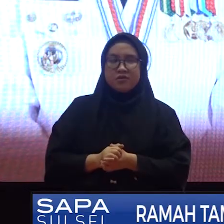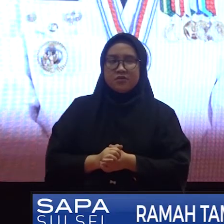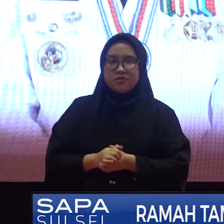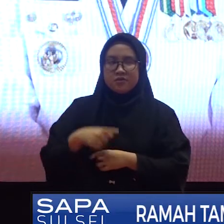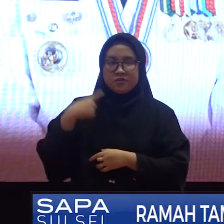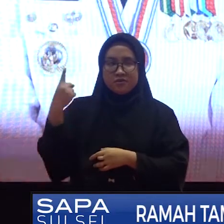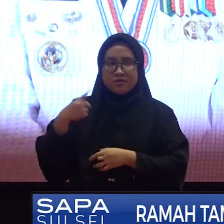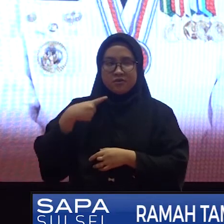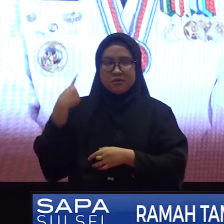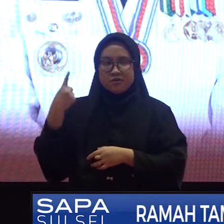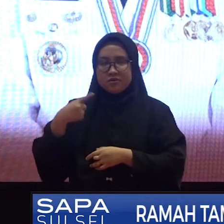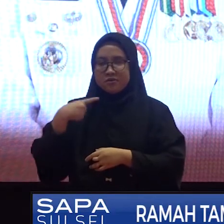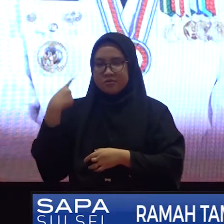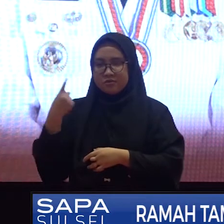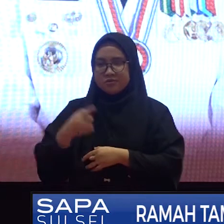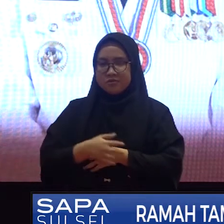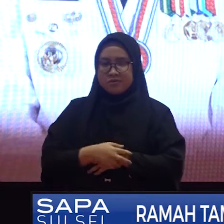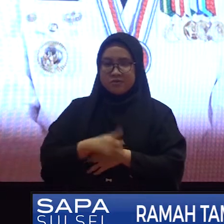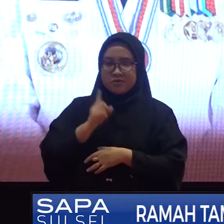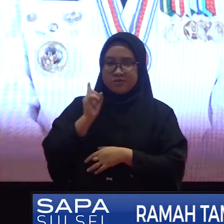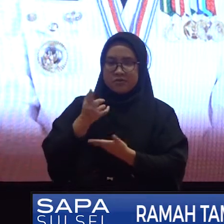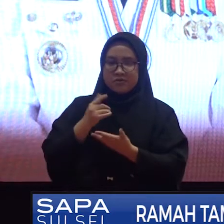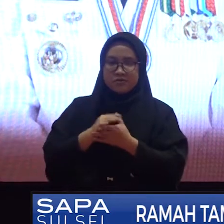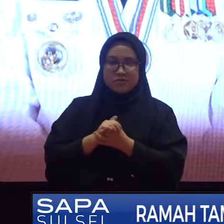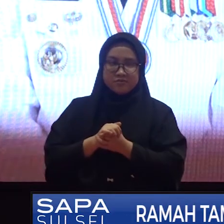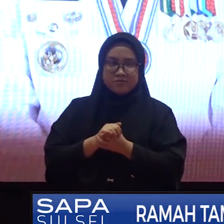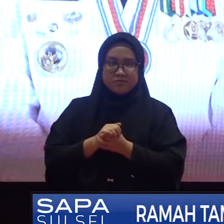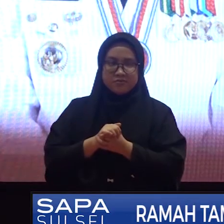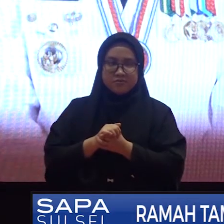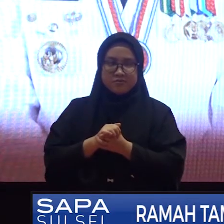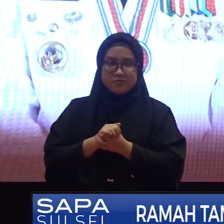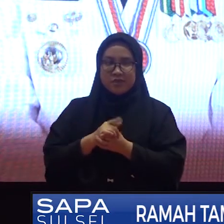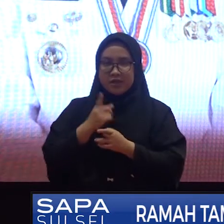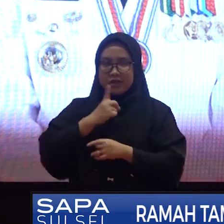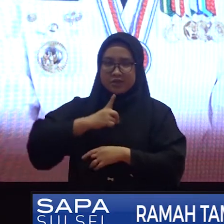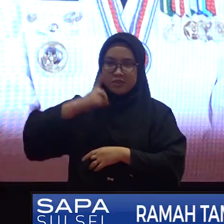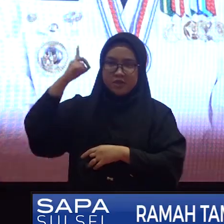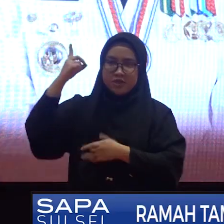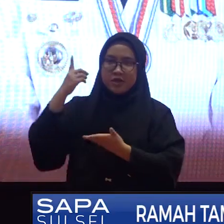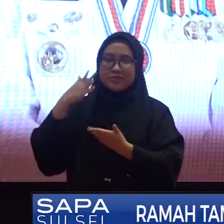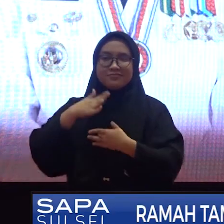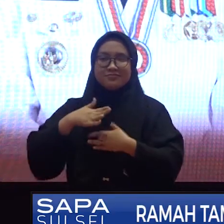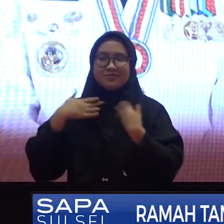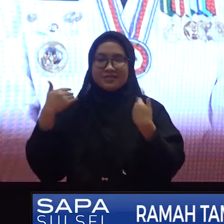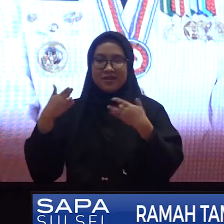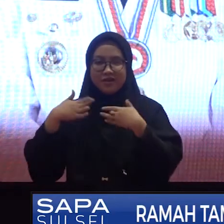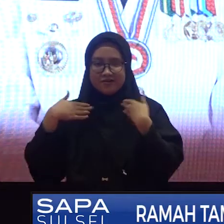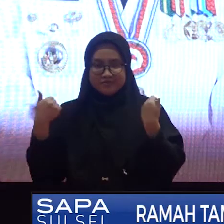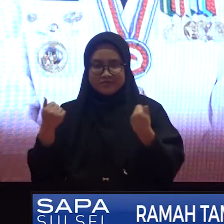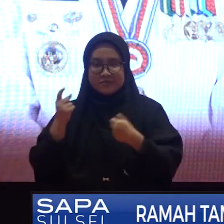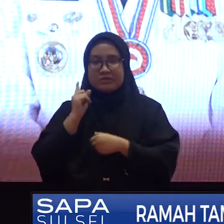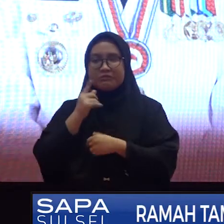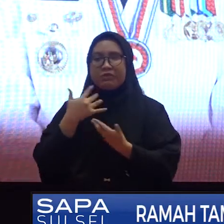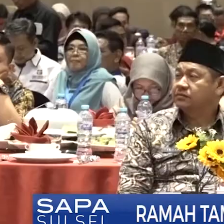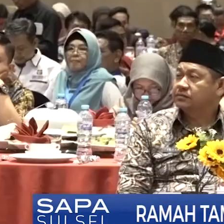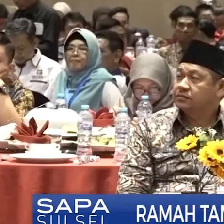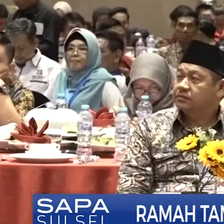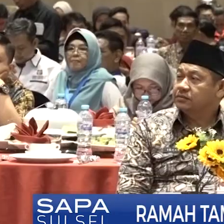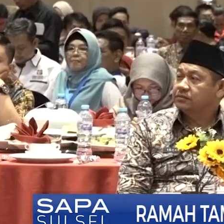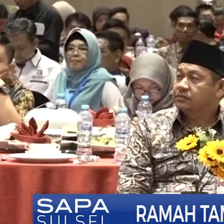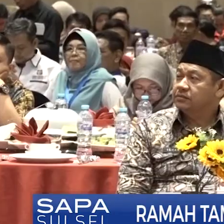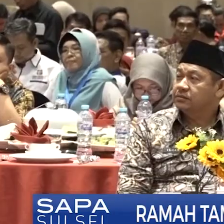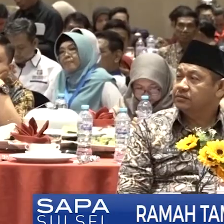selama itu Insyaallah menjadi kewenangan dan otoritas kami Insyaallah kami akan dengan senang hati karena mumpung